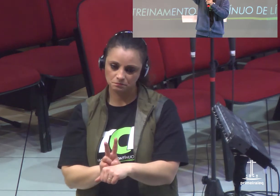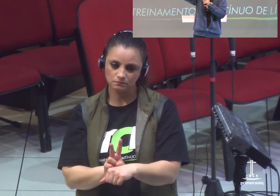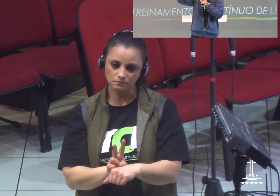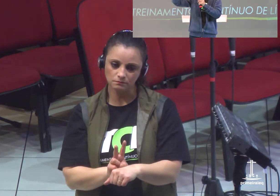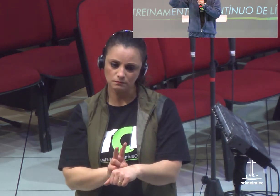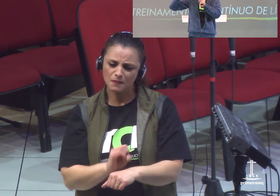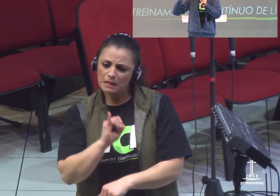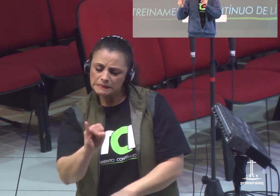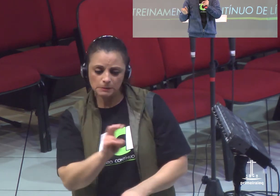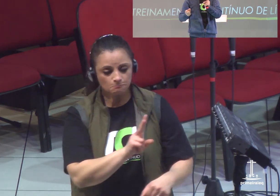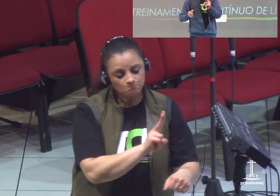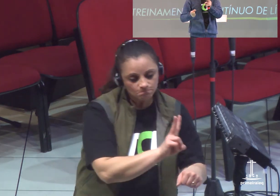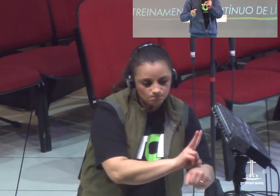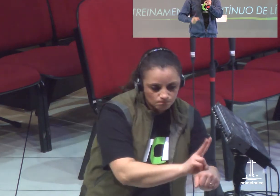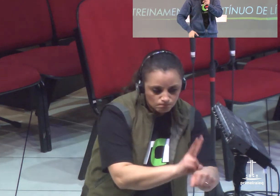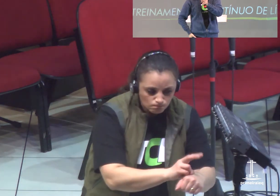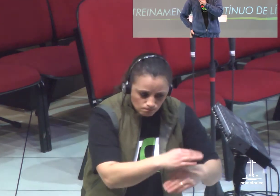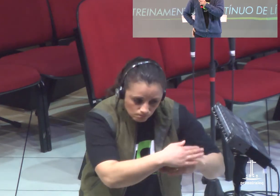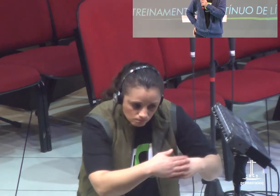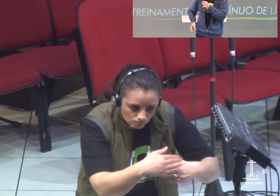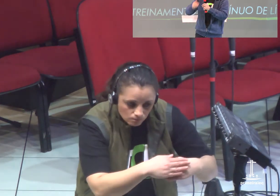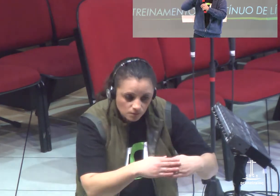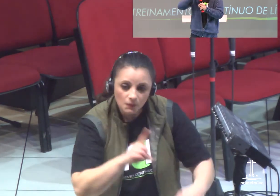Quando tem cuidado pastoral, ele acrescenta.